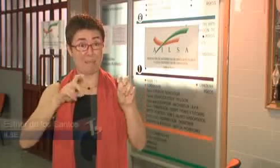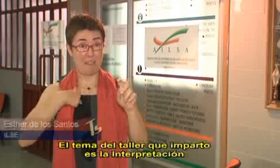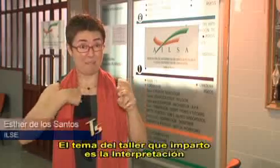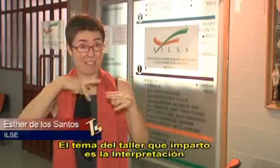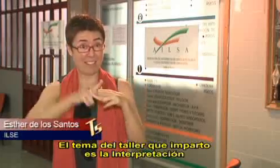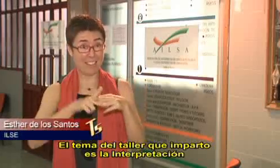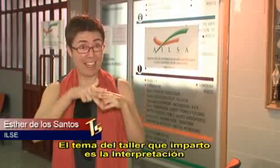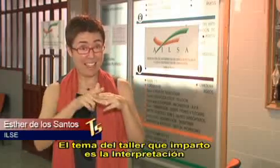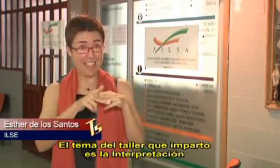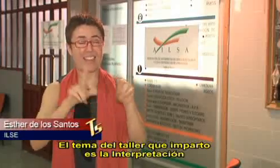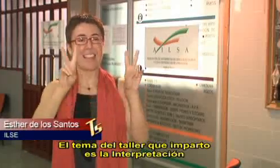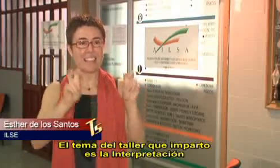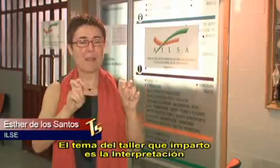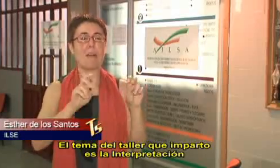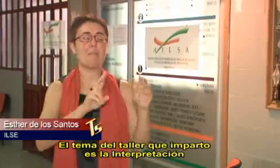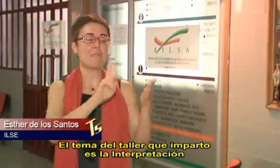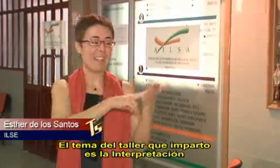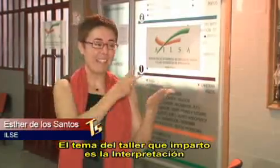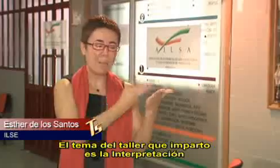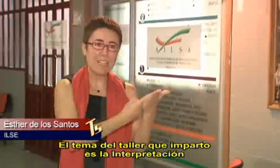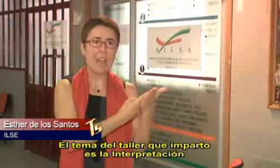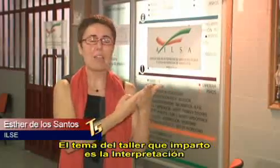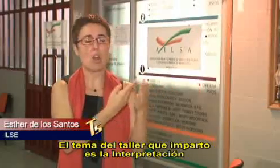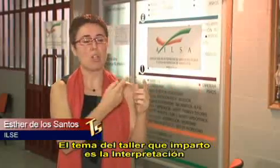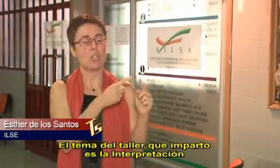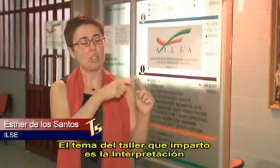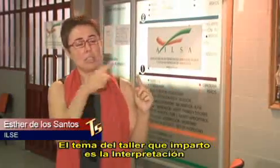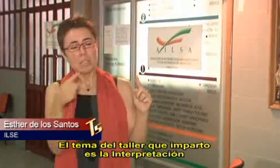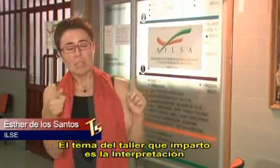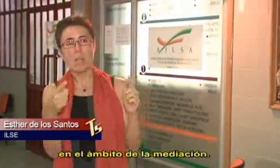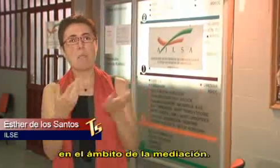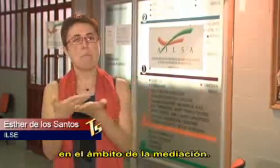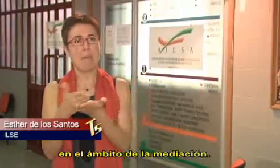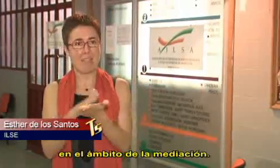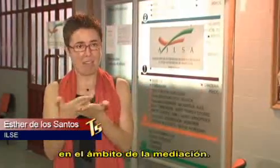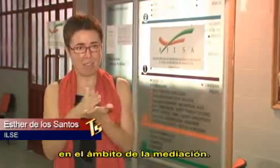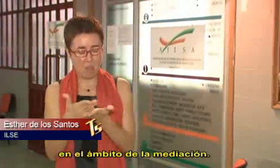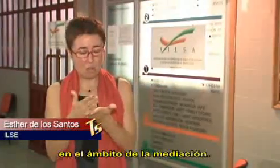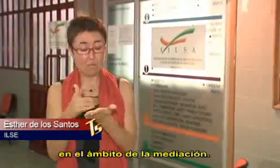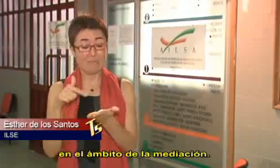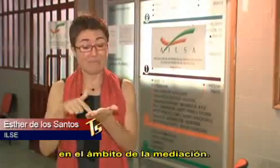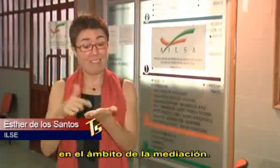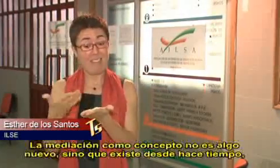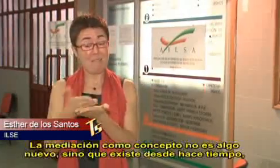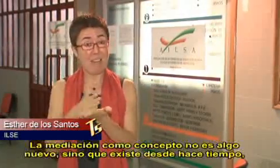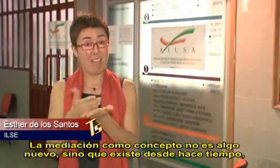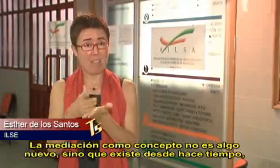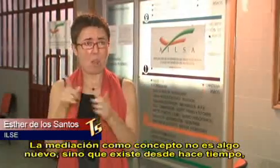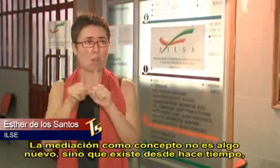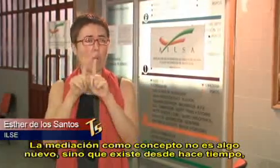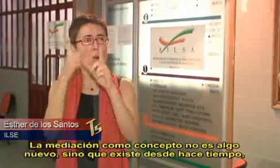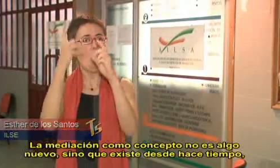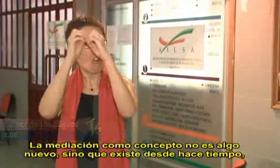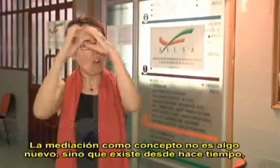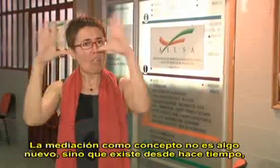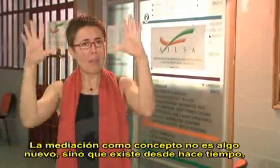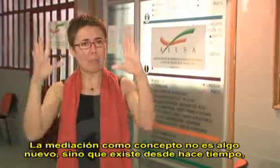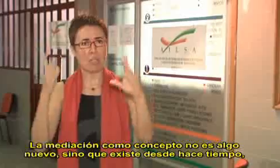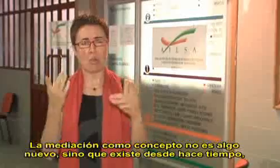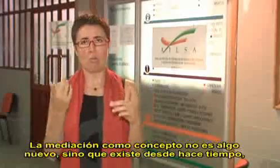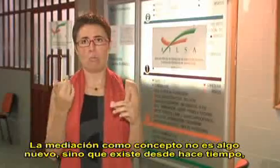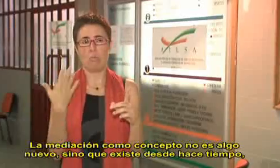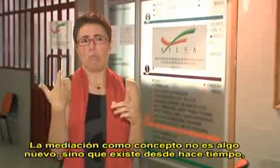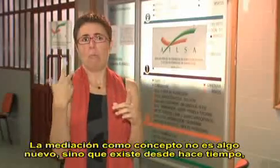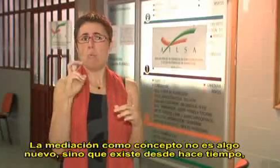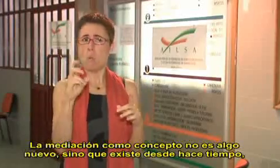El tema del taller que imparto es la interpretación en el ámbito de la mediación. La mediación como concepto no es algo